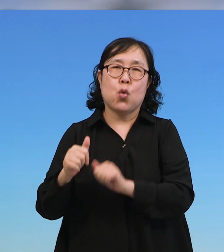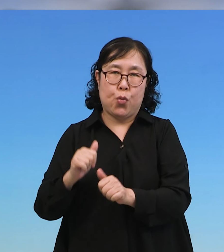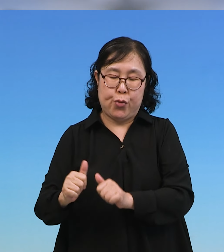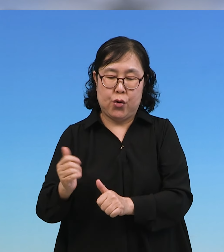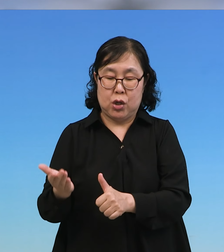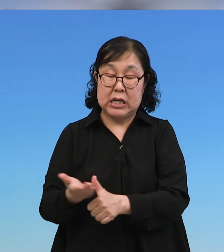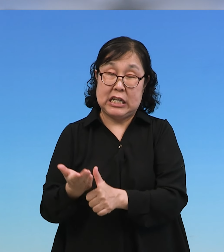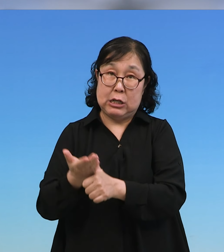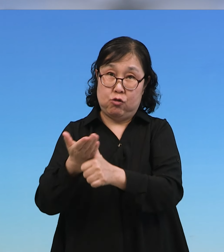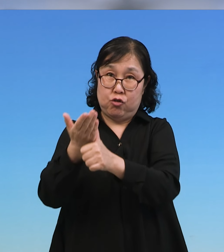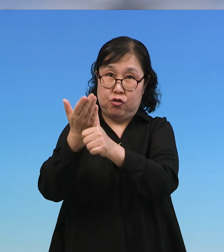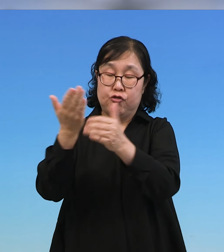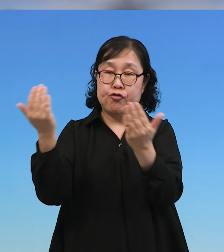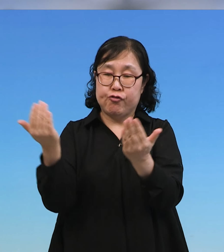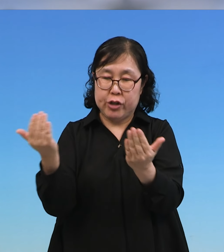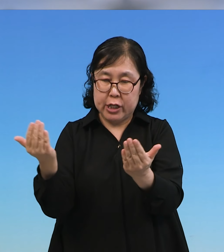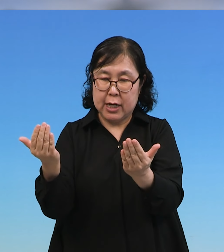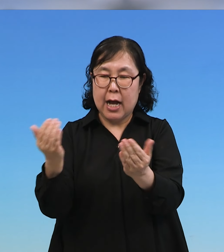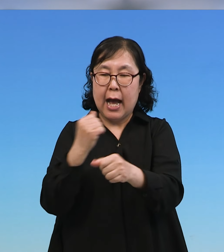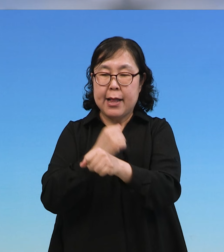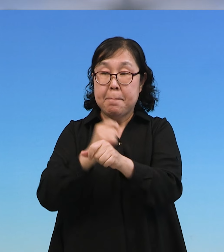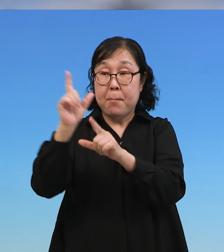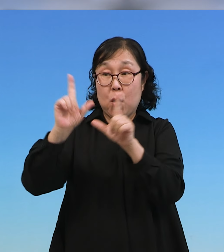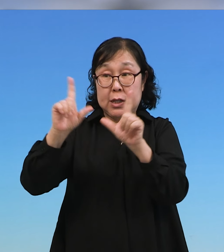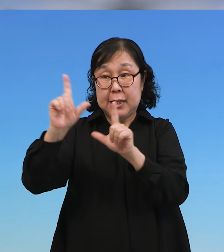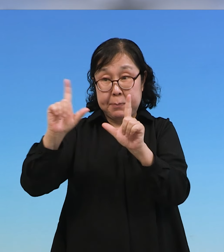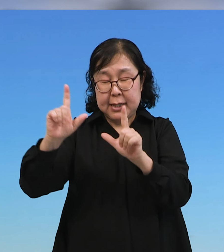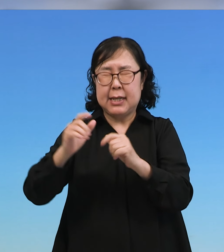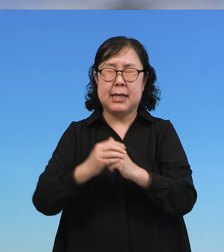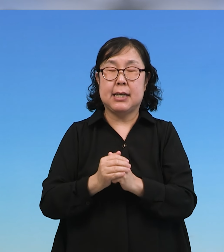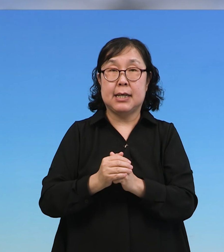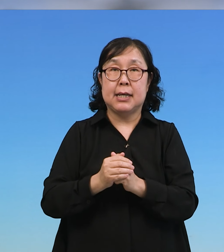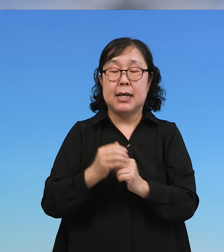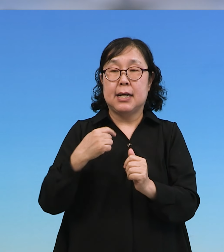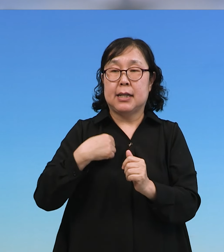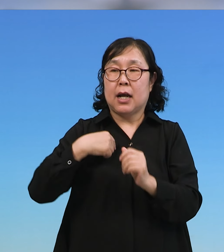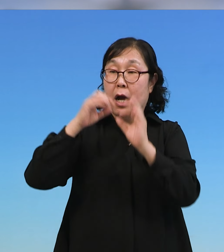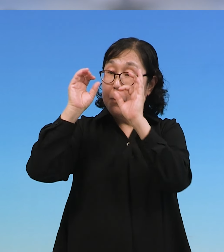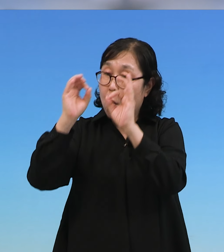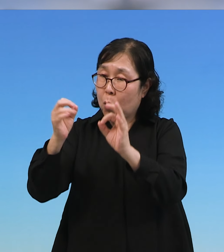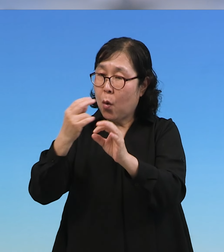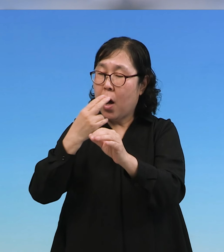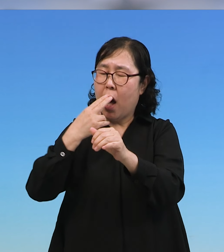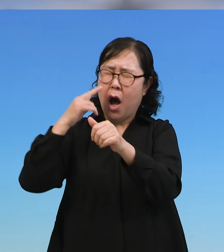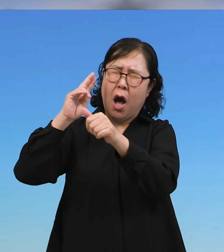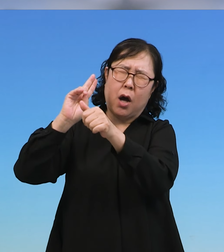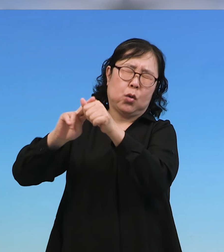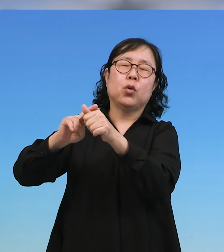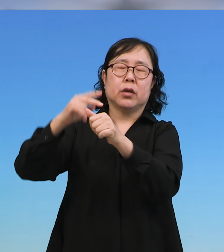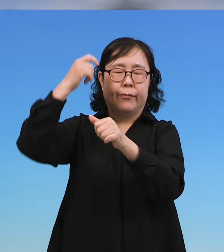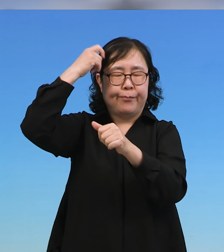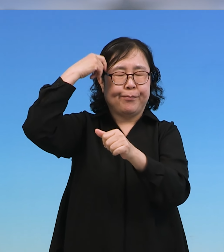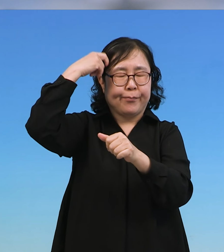기약하면서 사람을 키우는 이 모습이 저에게는 굉장히 도전이 되는 것 같습니다.